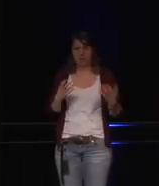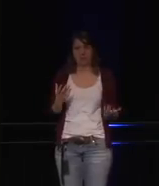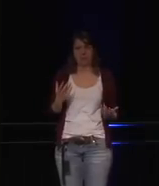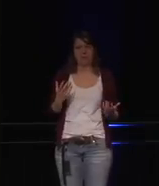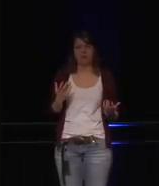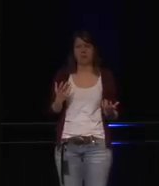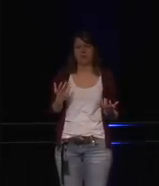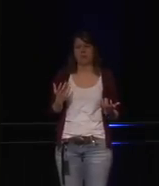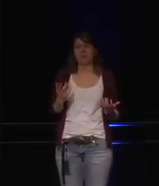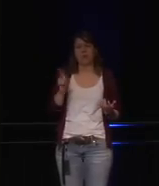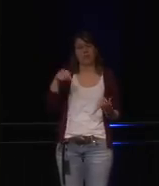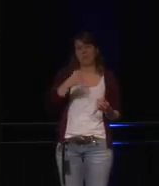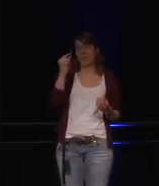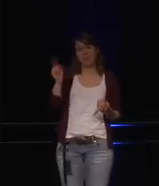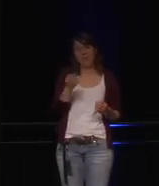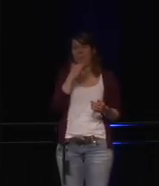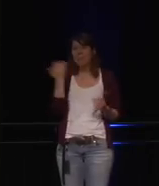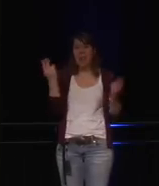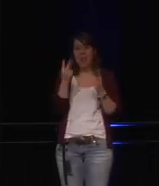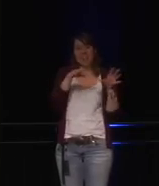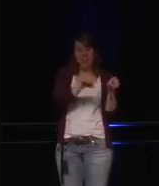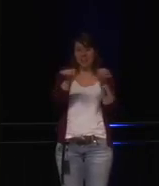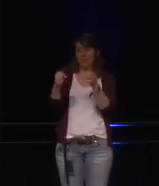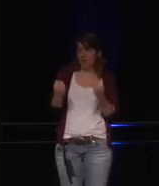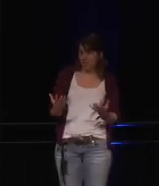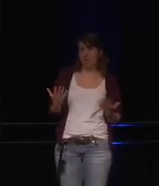ataques similares como Mirai pasaron en